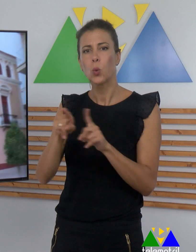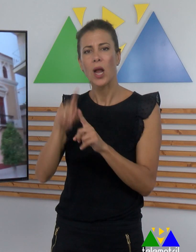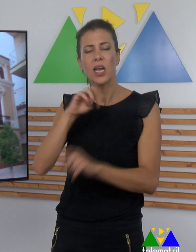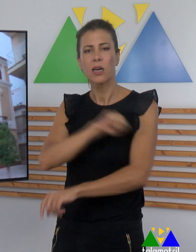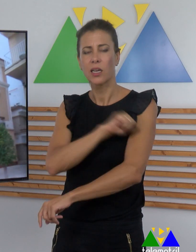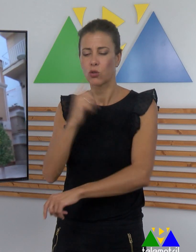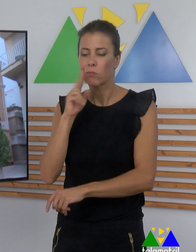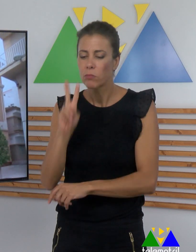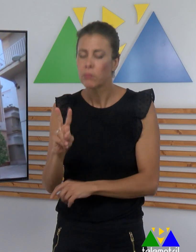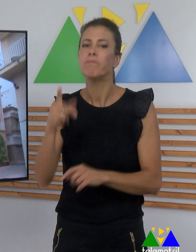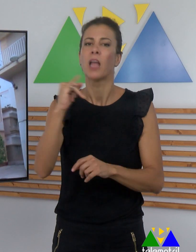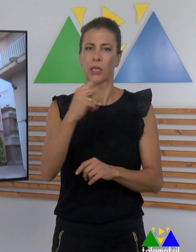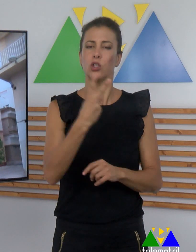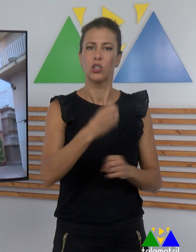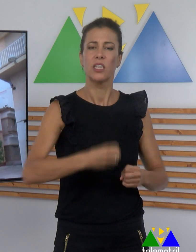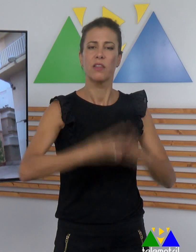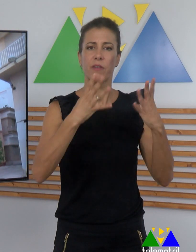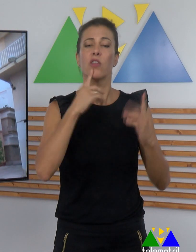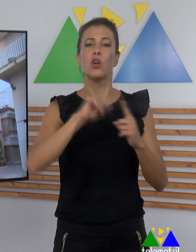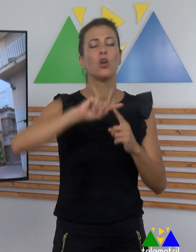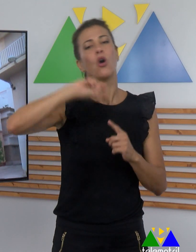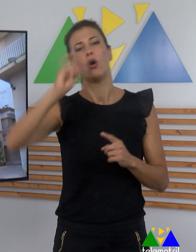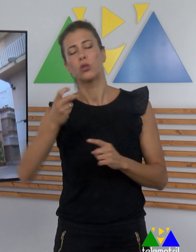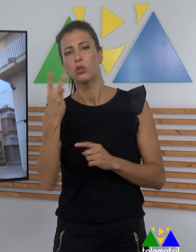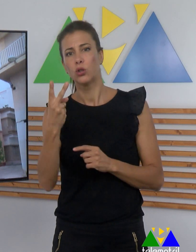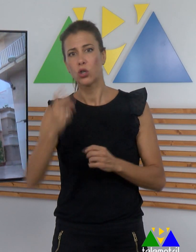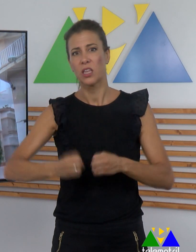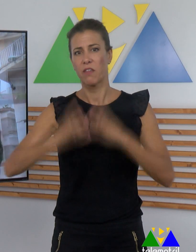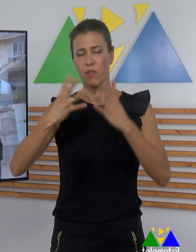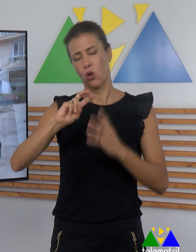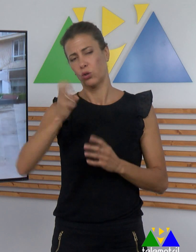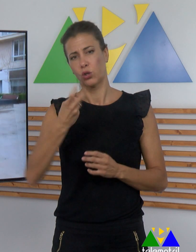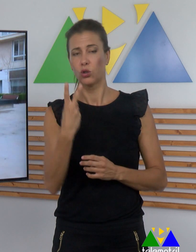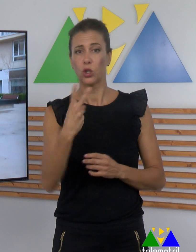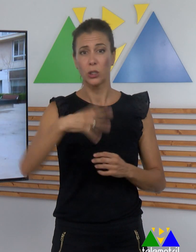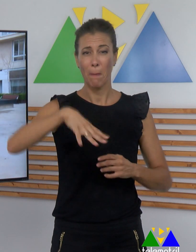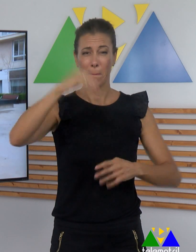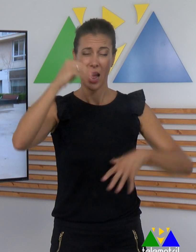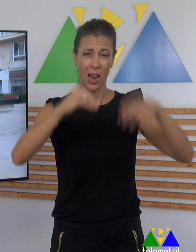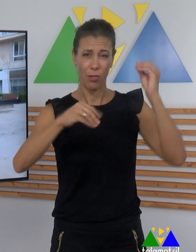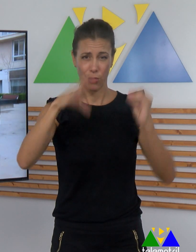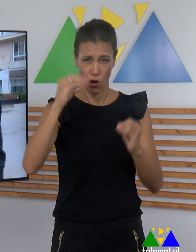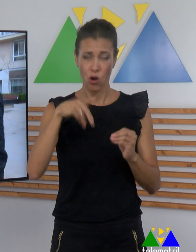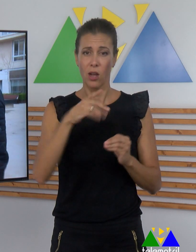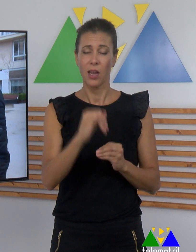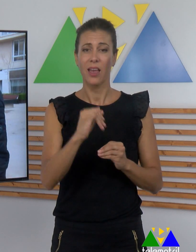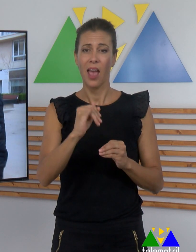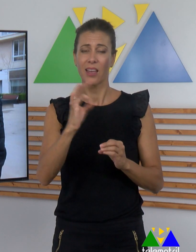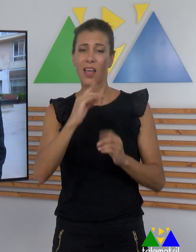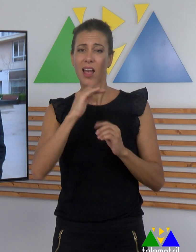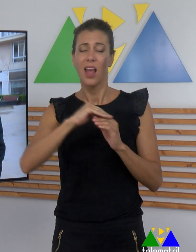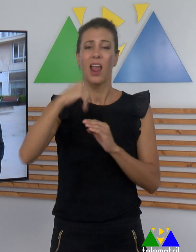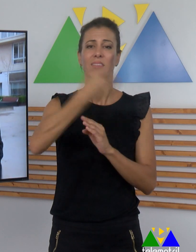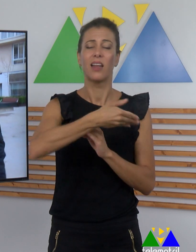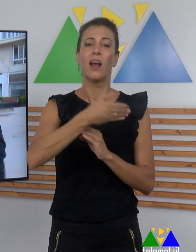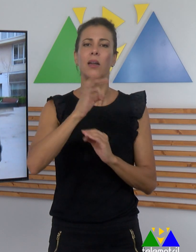los dos edificios, y otros dos edificios, dos palacios que existían en este lateral, uno de ellos fue a la Academia